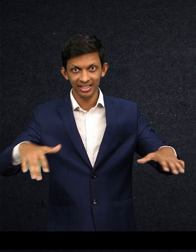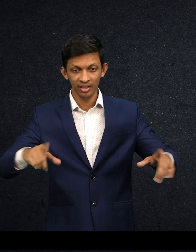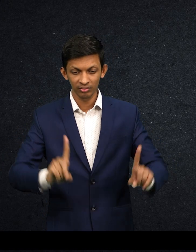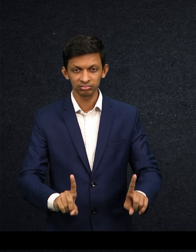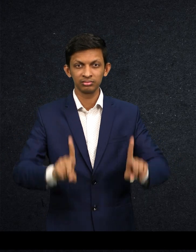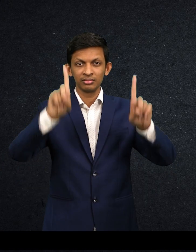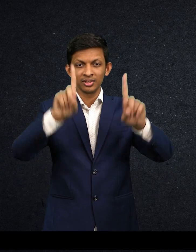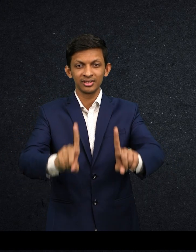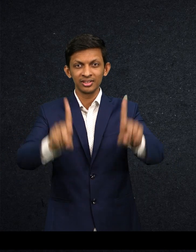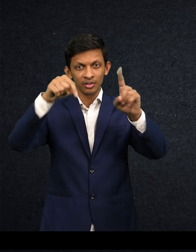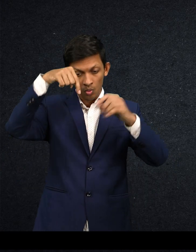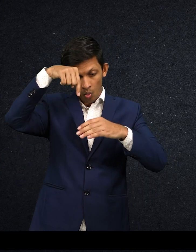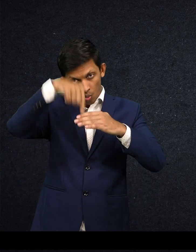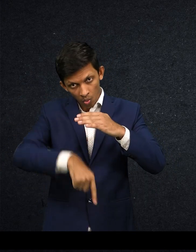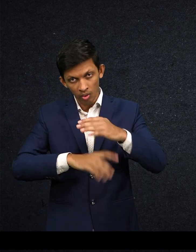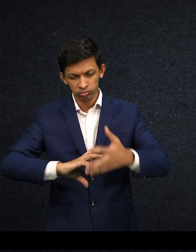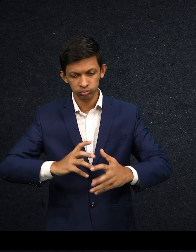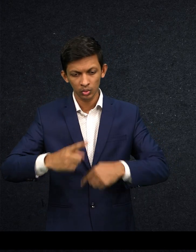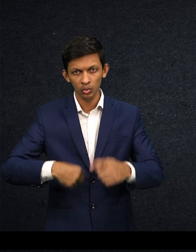அலை ஆற்றல்,